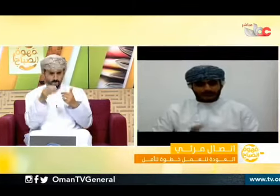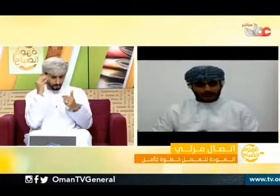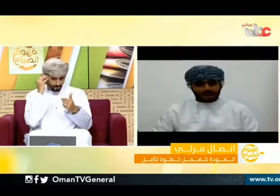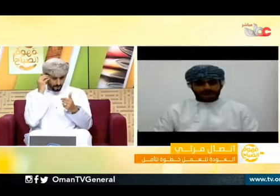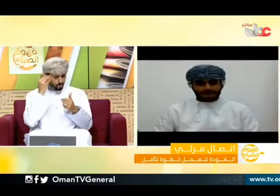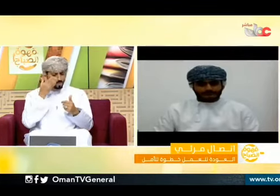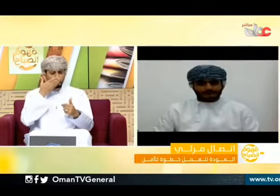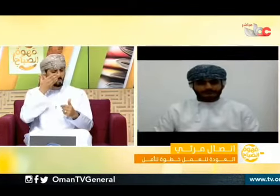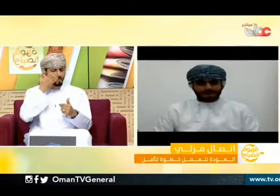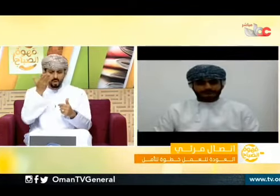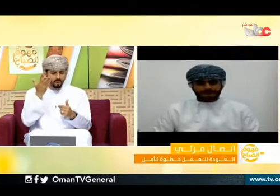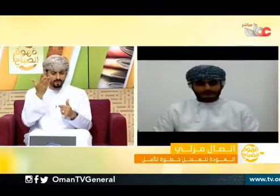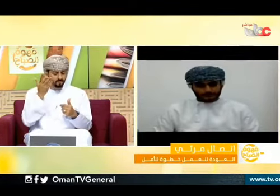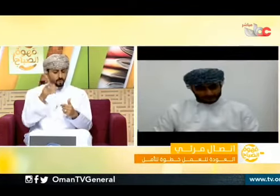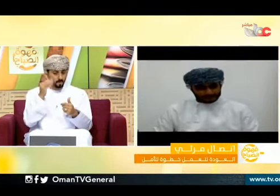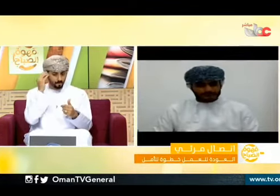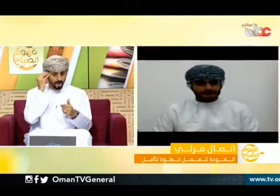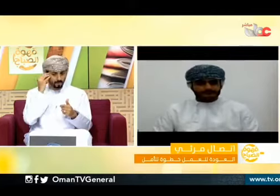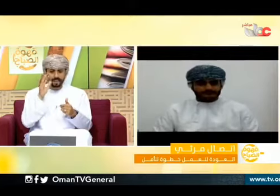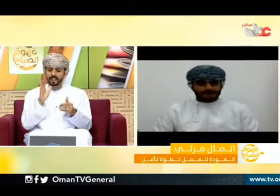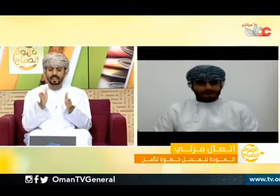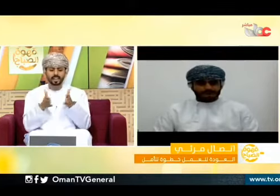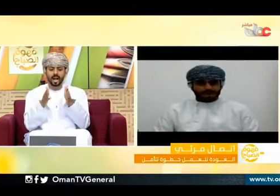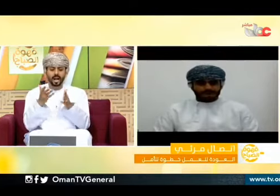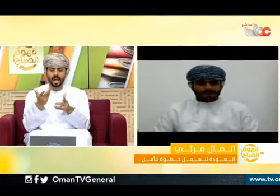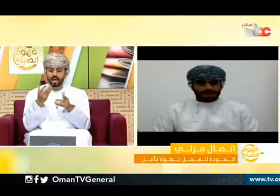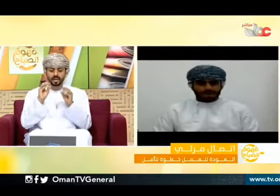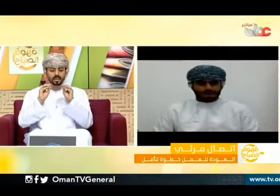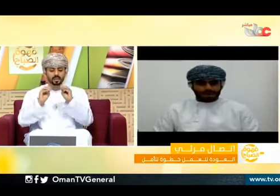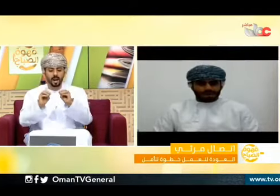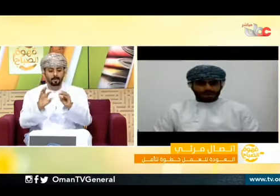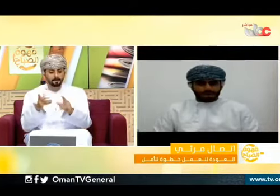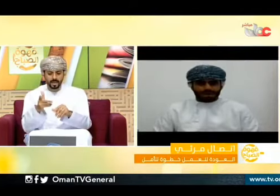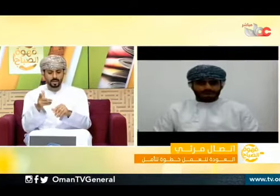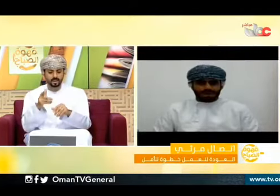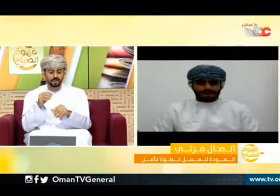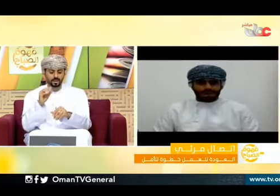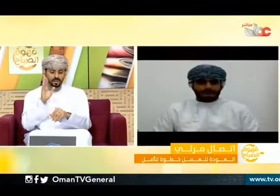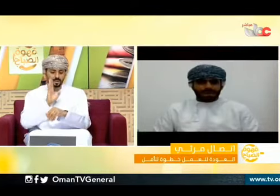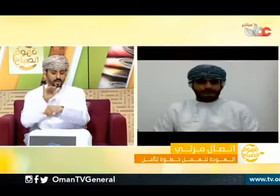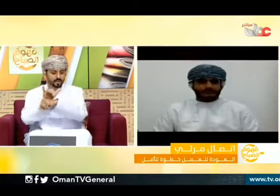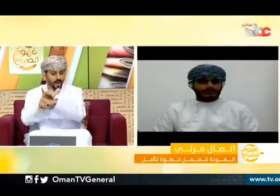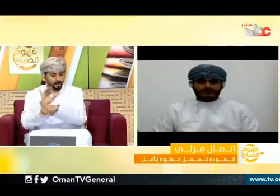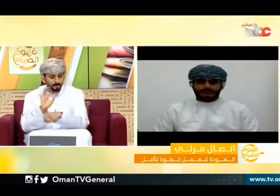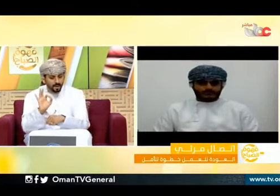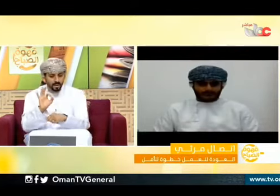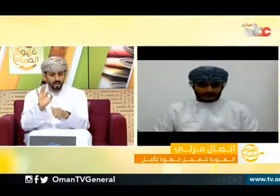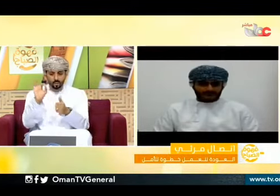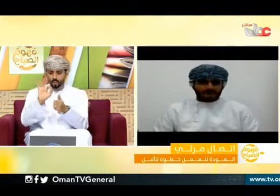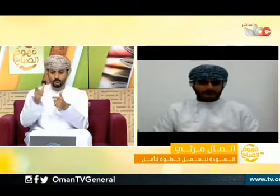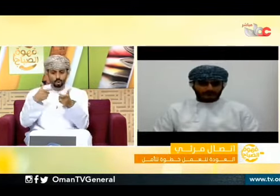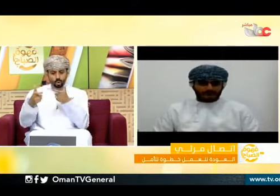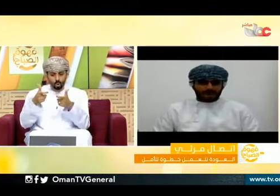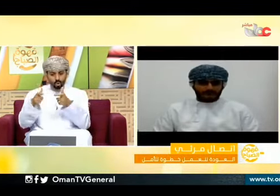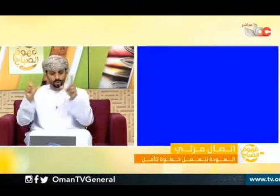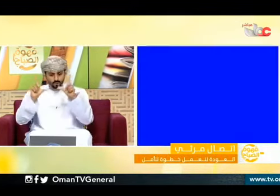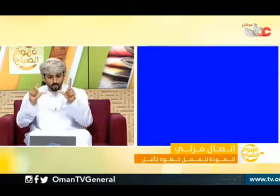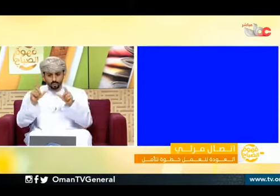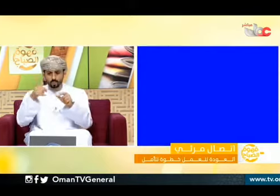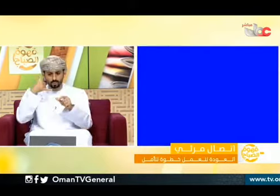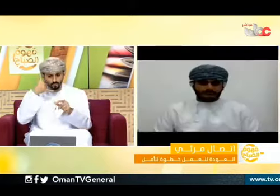أصم تعلم بكل الإجراءات التي الوقائية بالنسبة لجائحة كورونا؟ هل